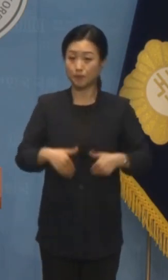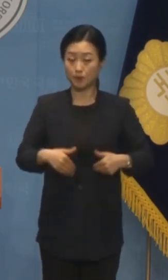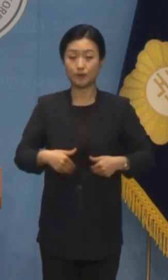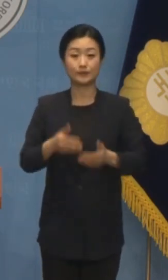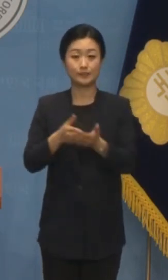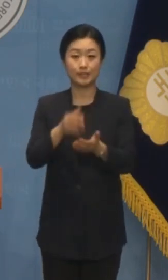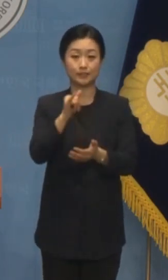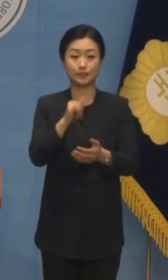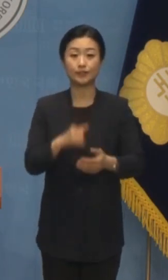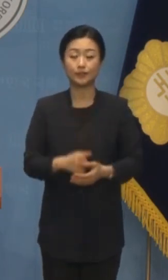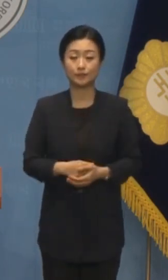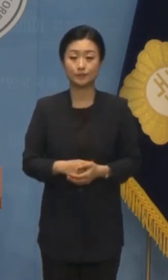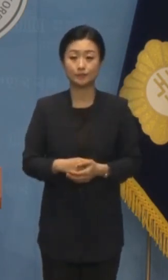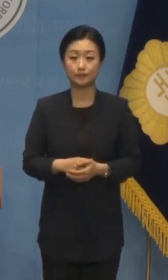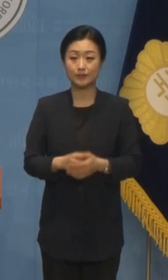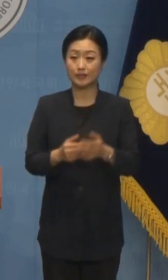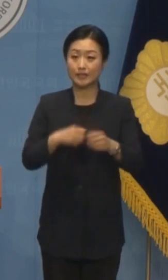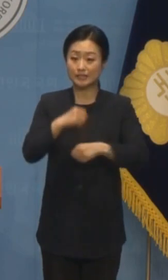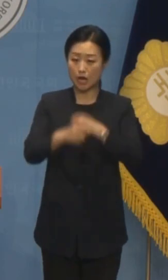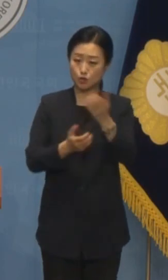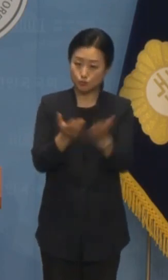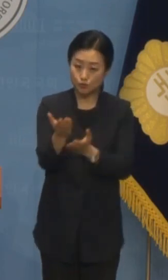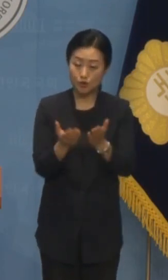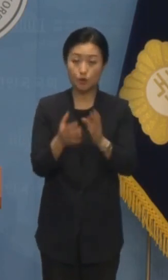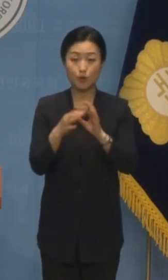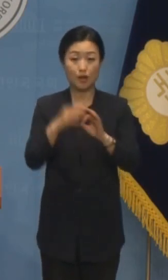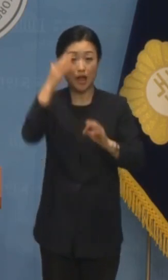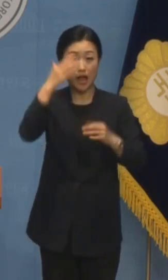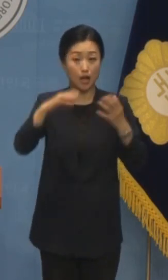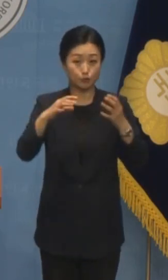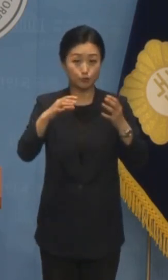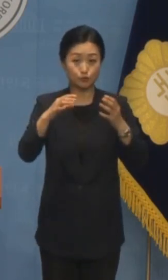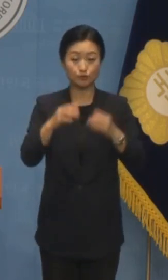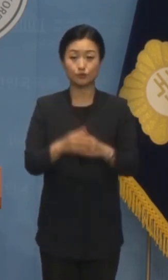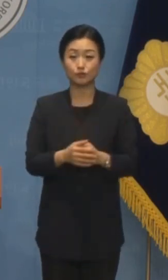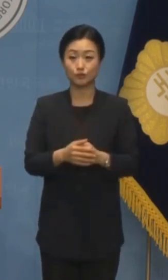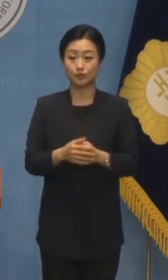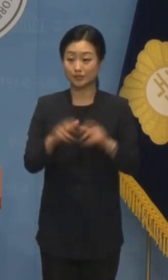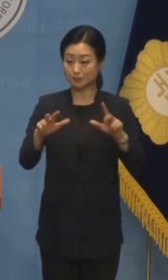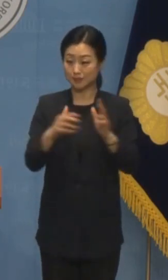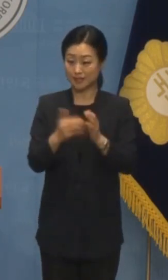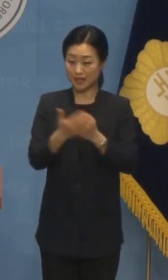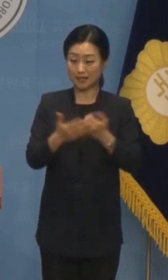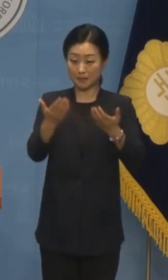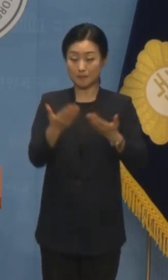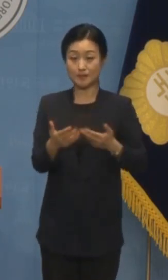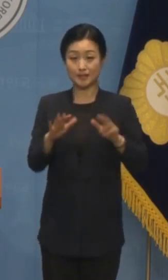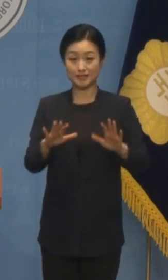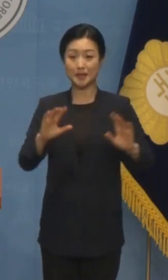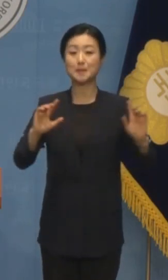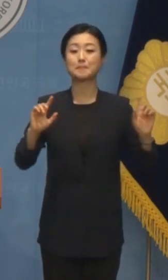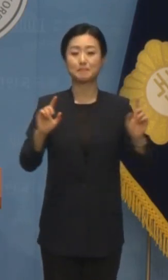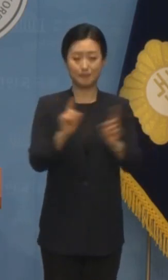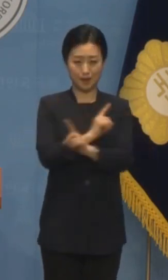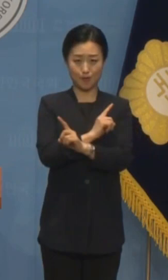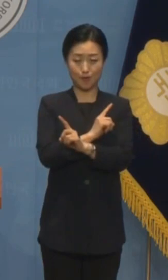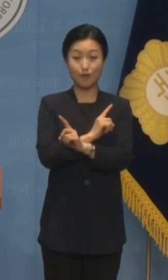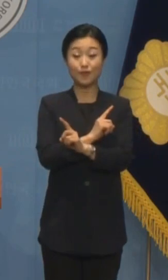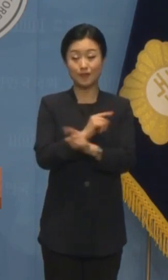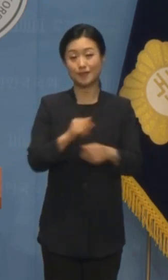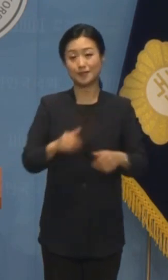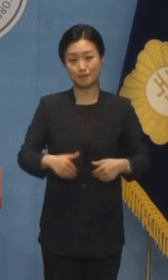추정합니다. 자유무역 세계화 국면에서 한국은 최대 수혜국이었지만 이제 그 시대가